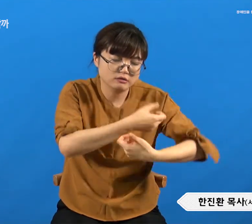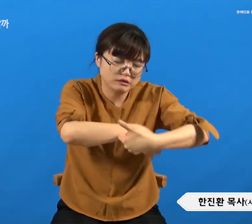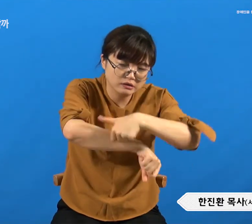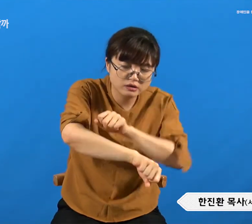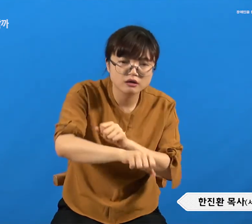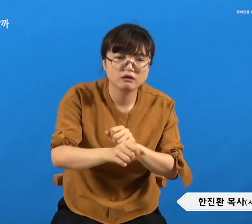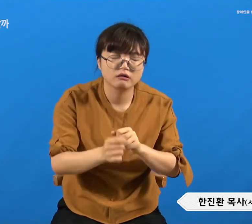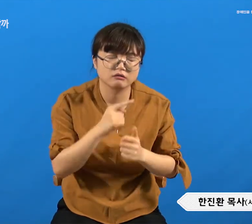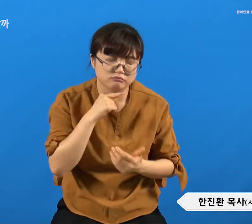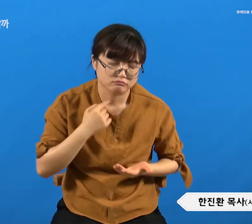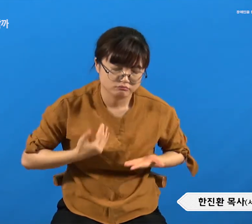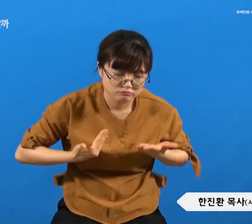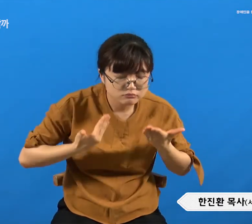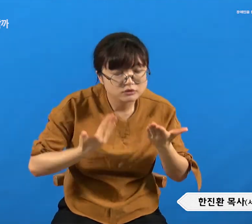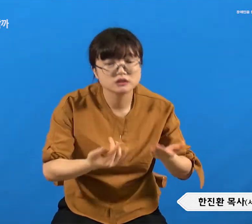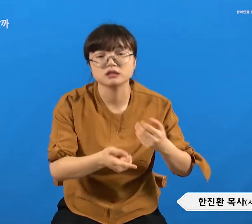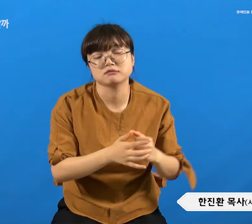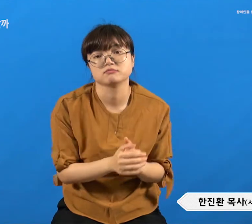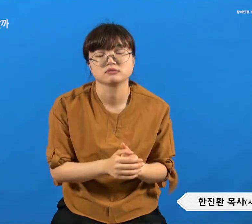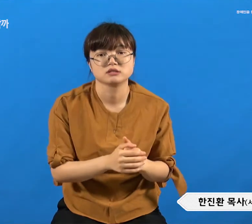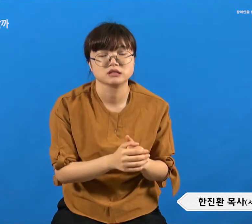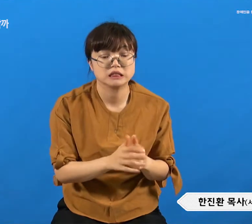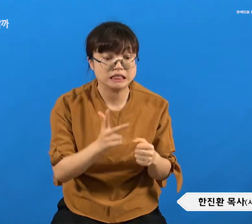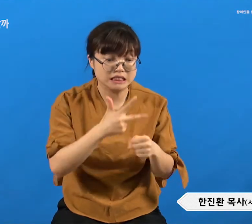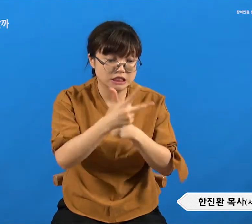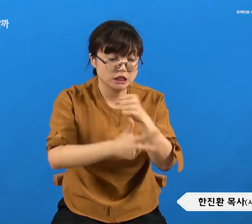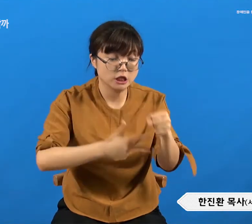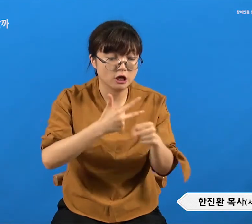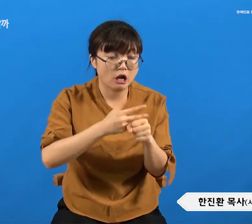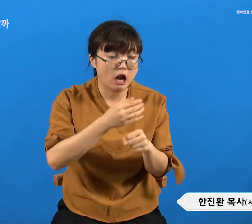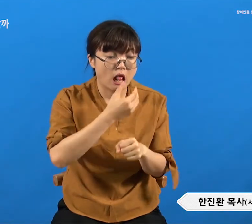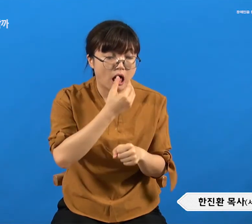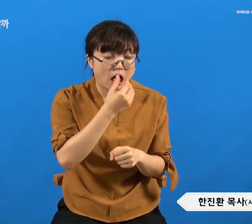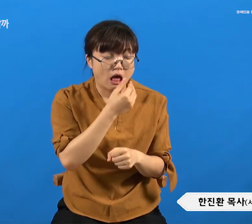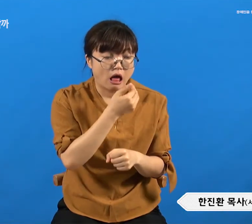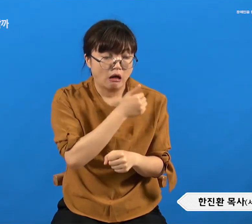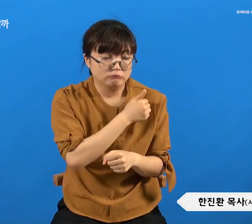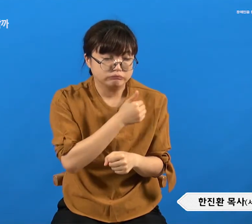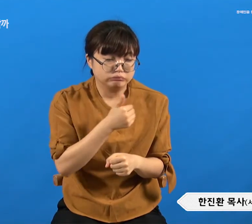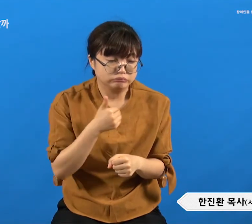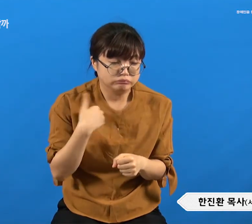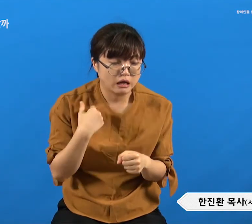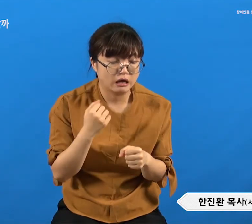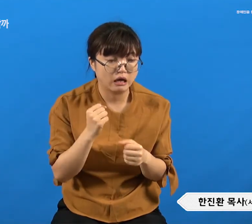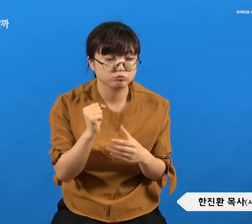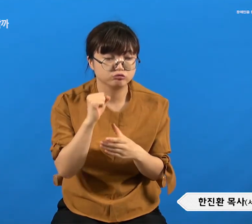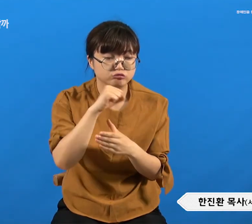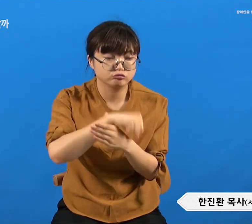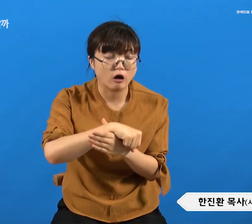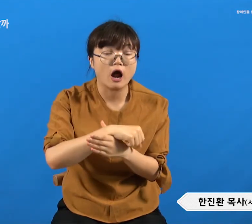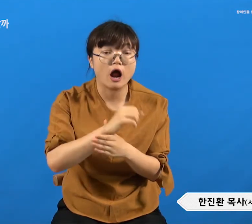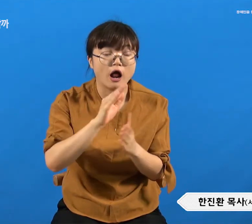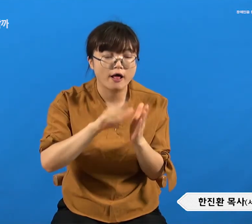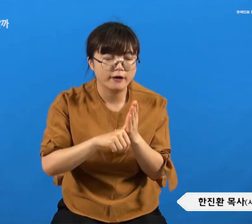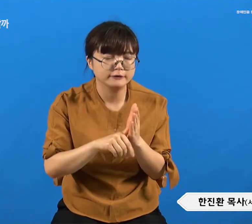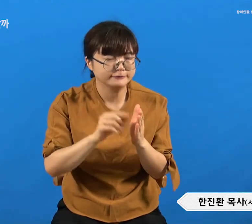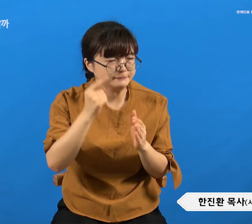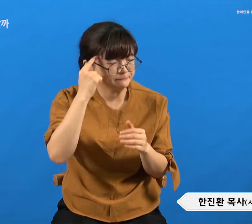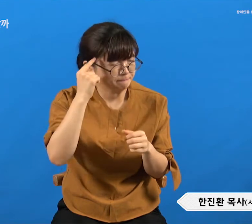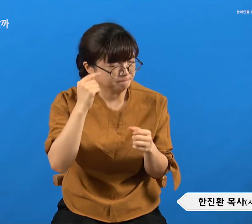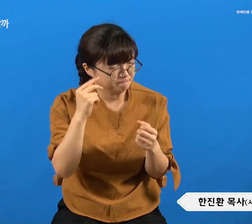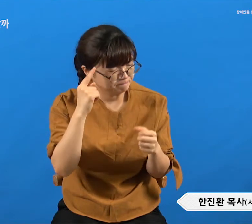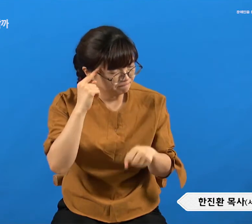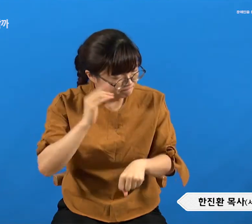자신의 전부를 쏟았습니다. 7년 풍년을 당했을 때에 지혜를 다 짜내어서 할 수 있는